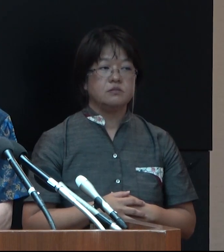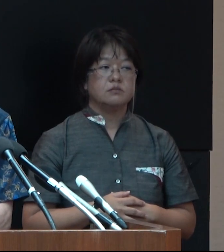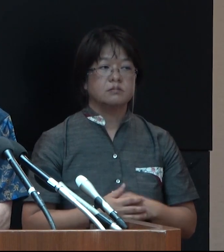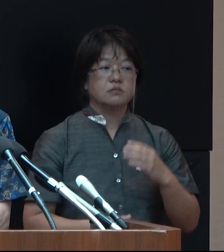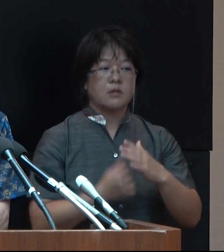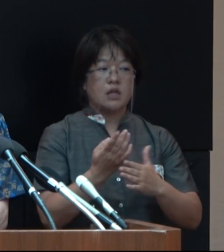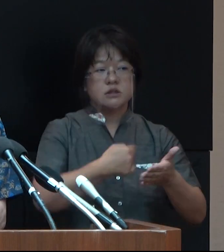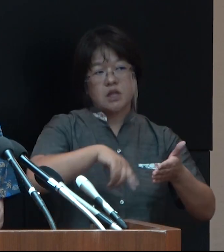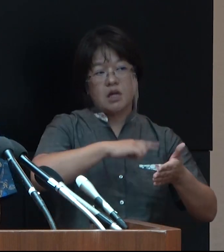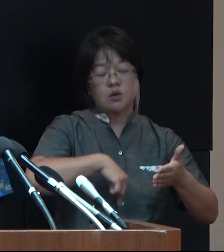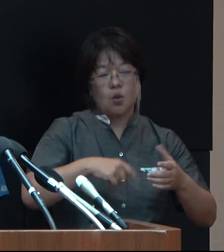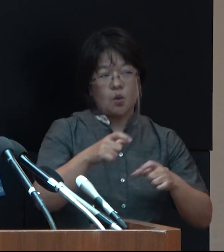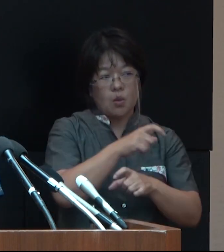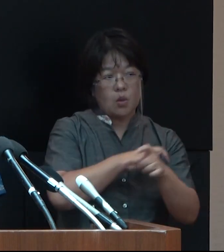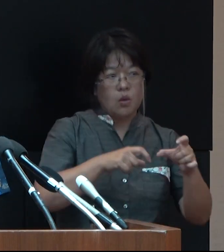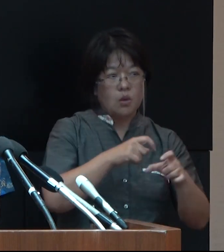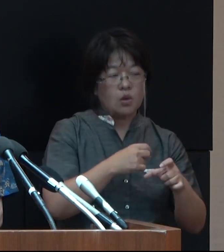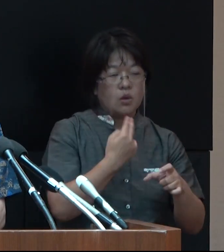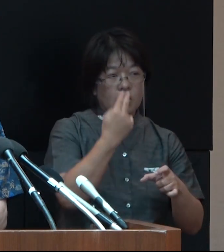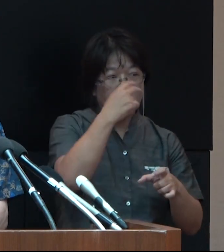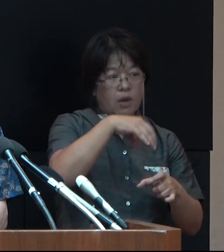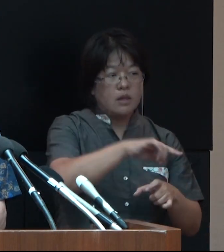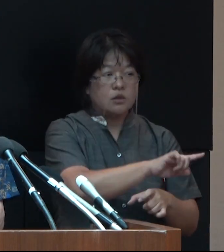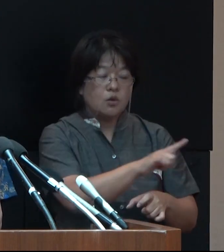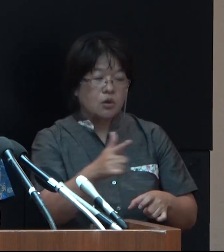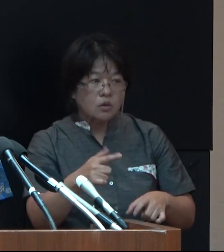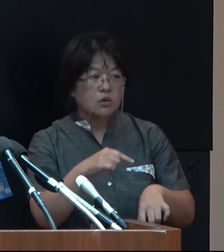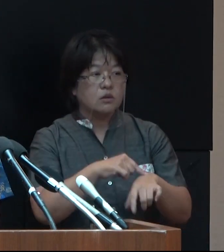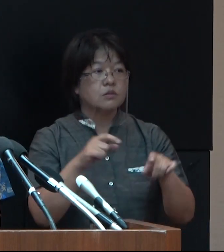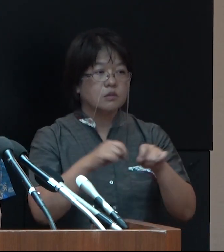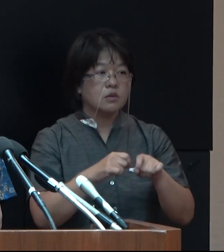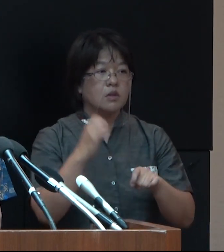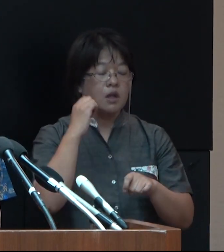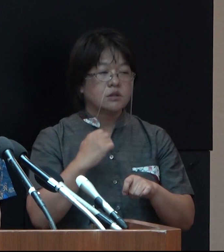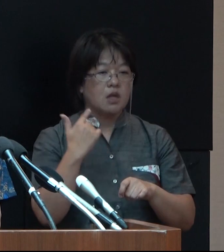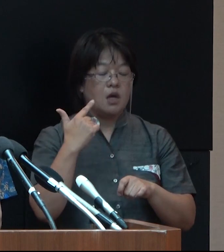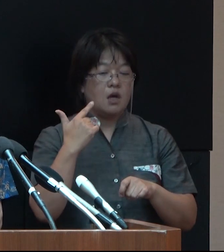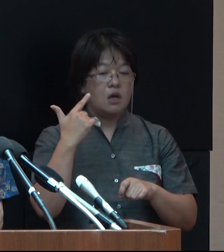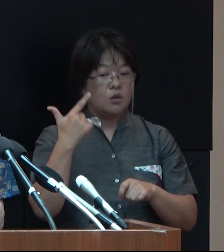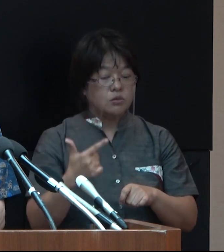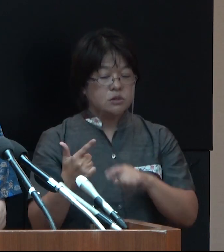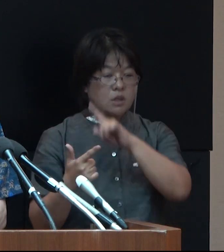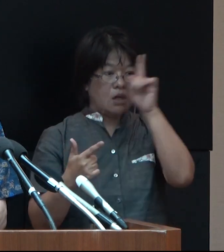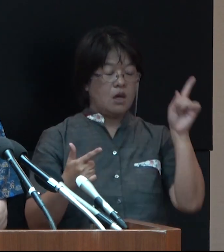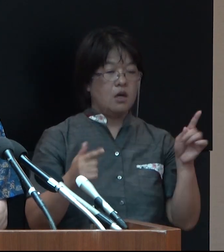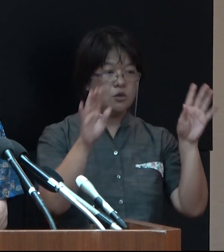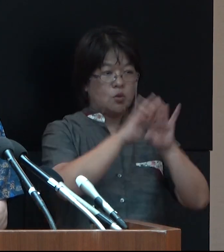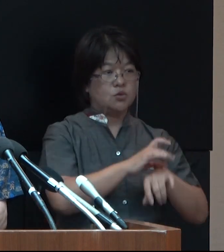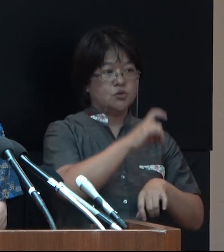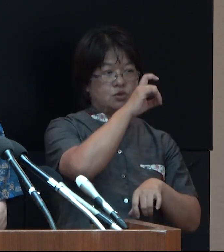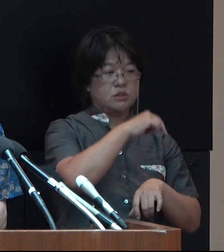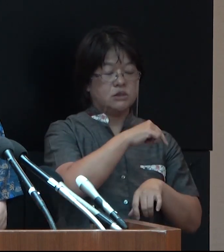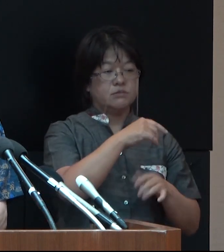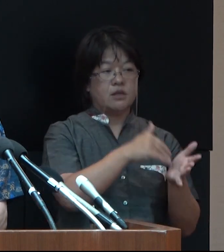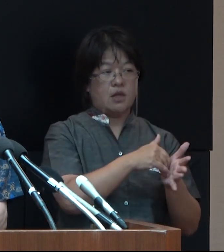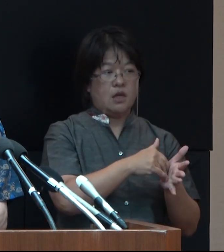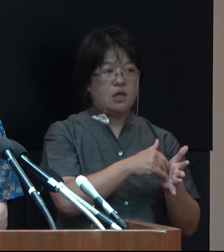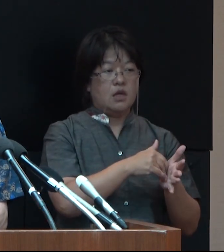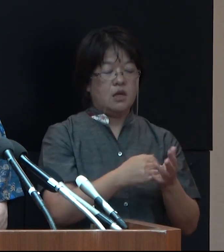那覇市内の飲食店の時短なんですけれども、朝5時から夜10時までしています。で、県が定めた実施例